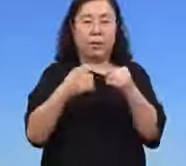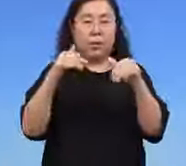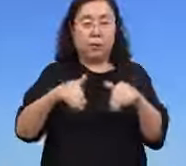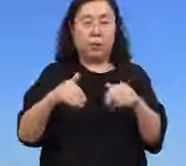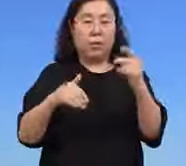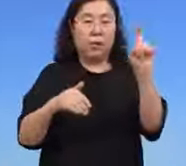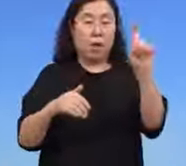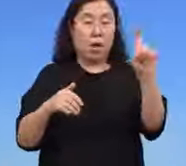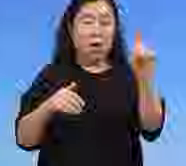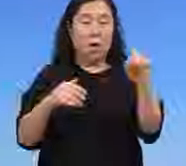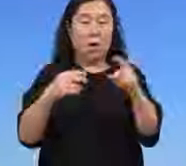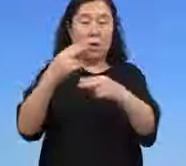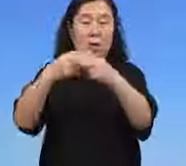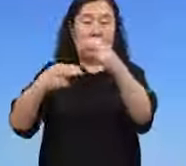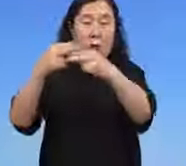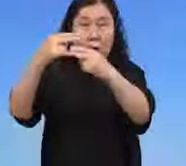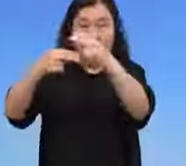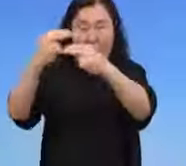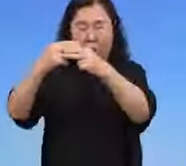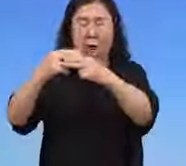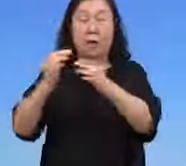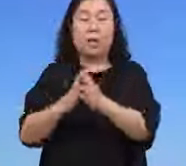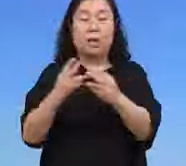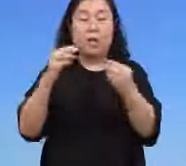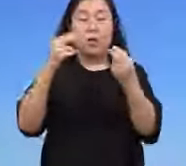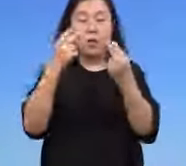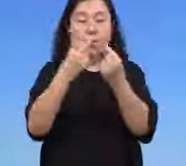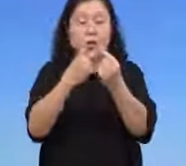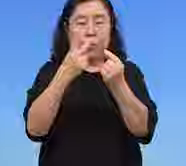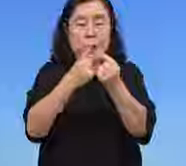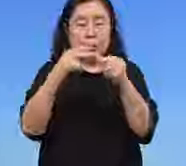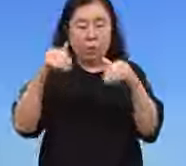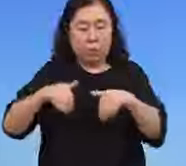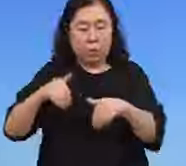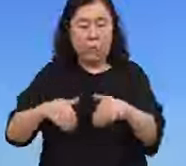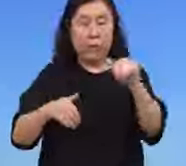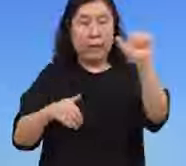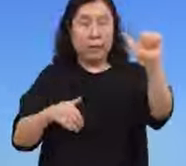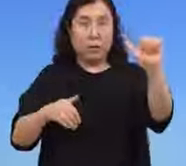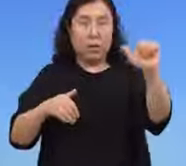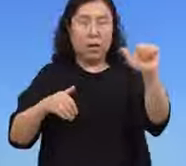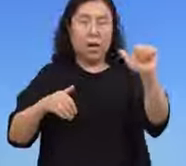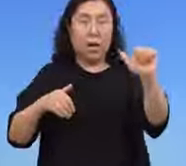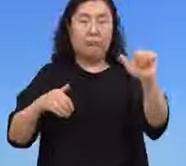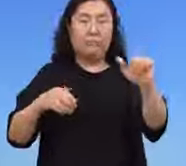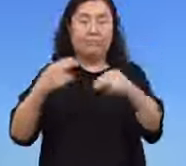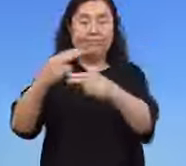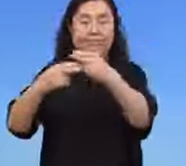종은 10성읍을, 두 번째 종은 5성읍을 다스릴 책임을 받았다.